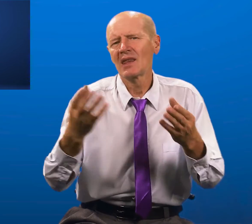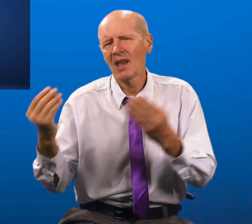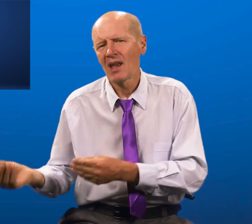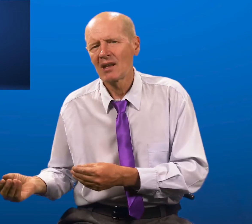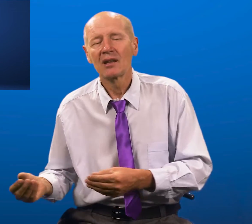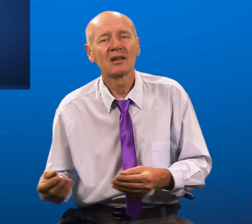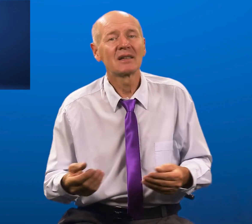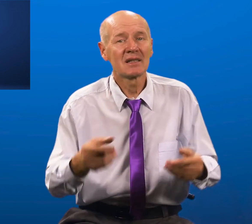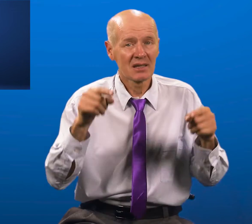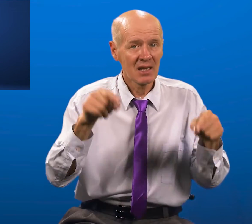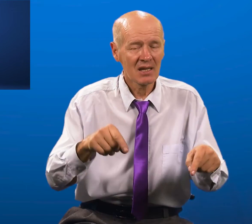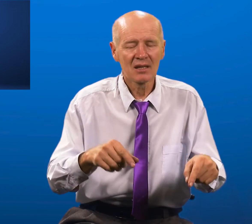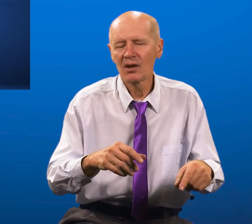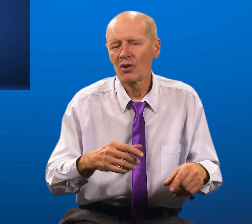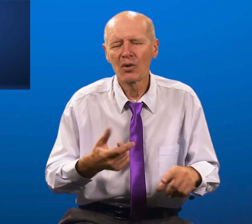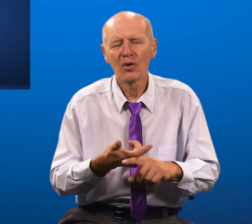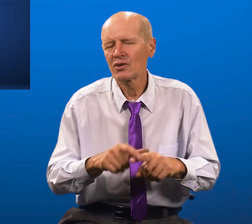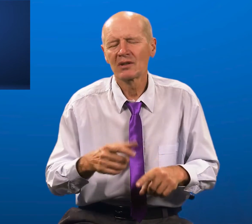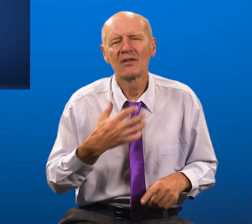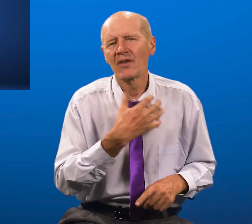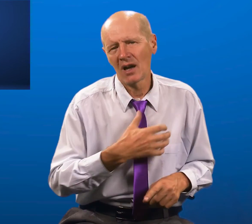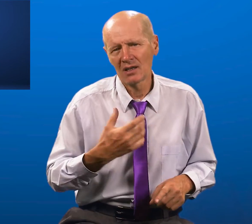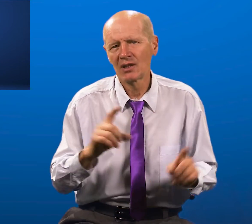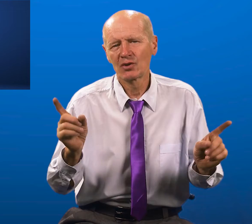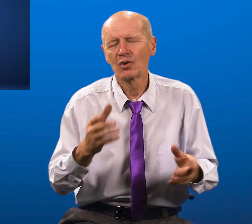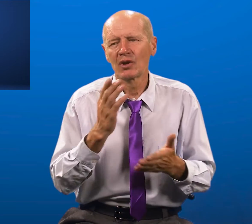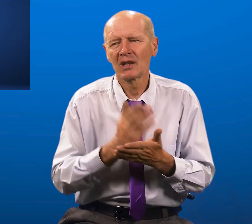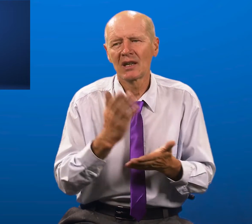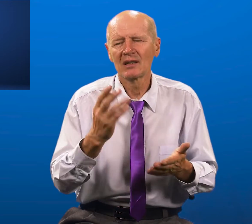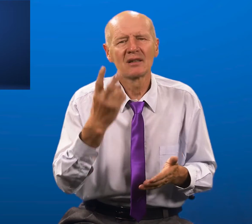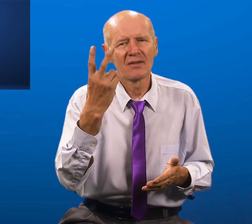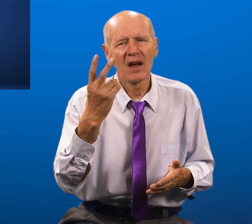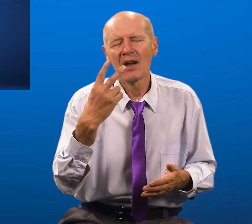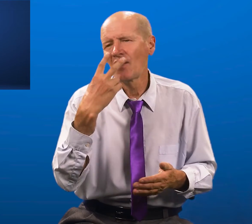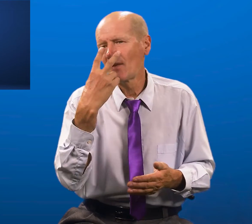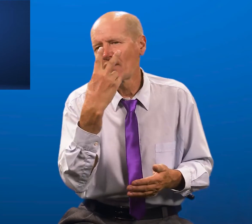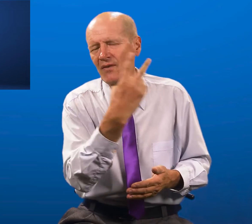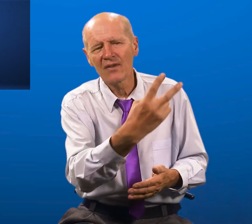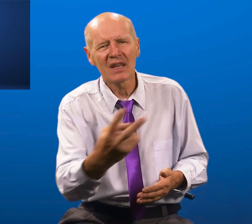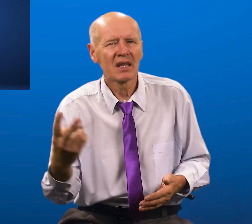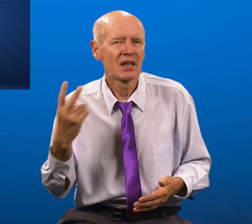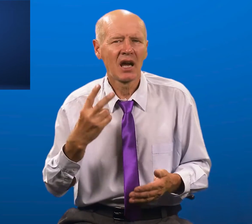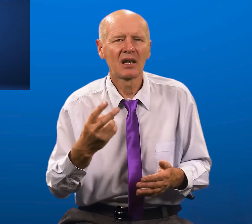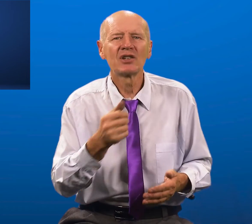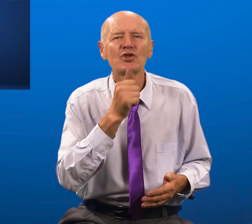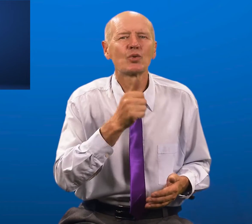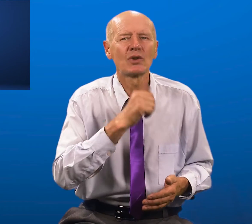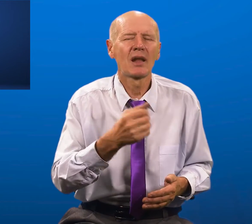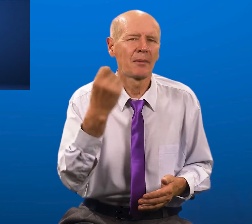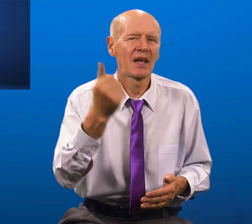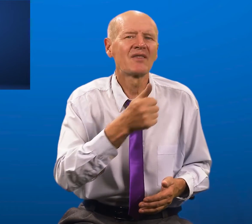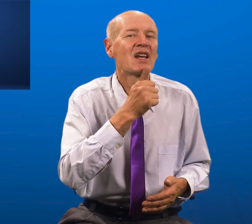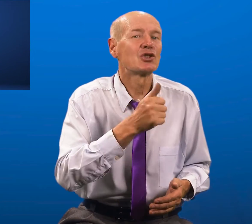И здесь очень важно, чтобы мы понимали, что есть, так скажем, два вида искушения. Первое